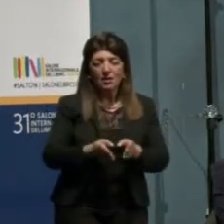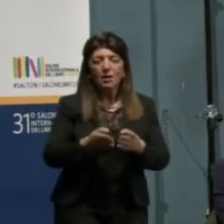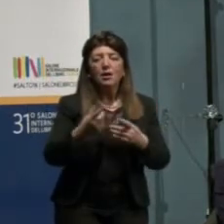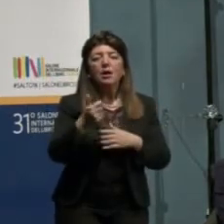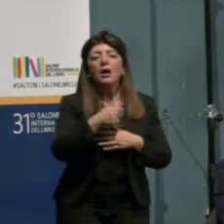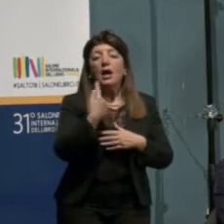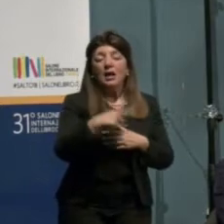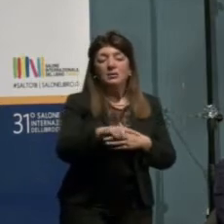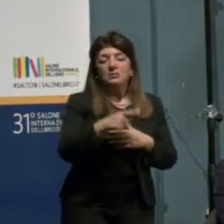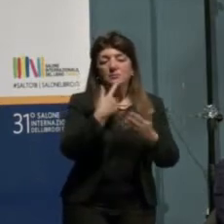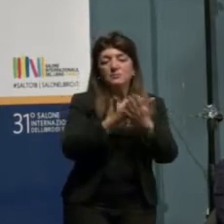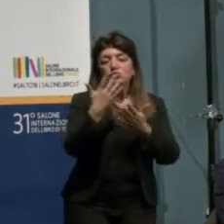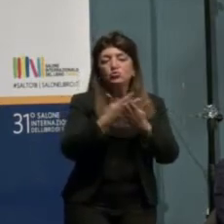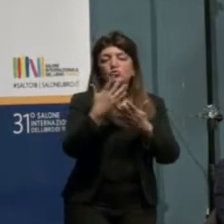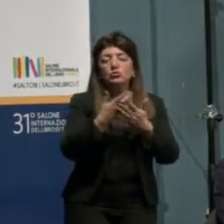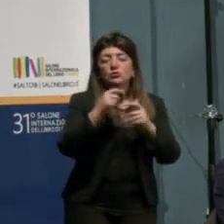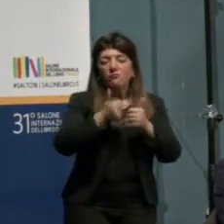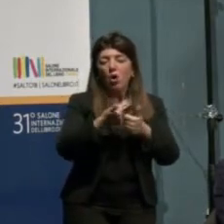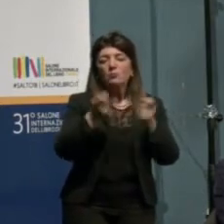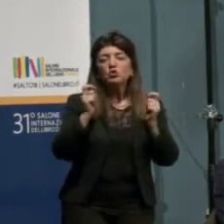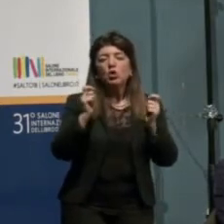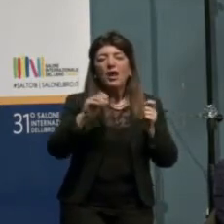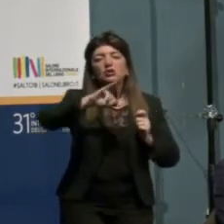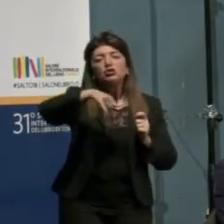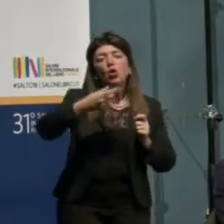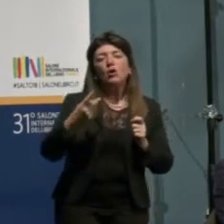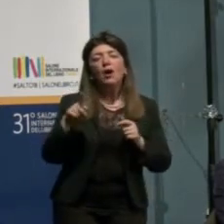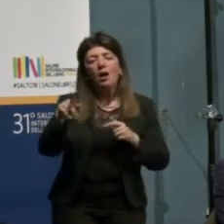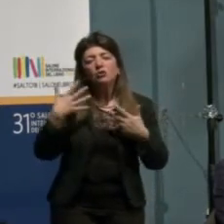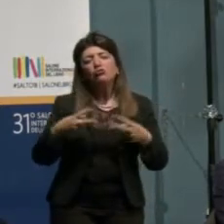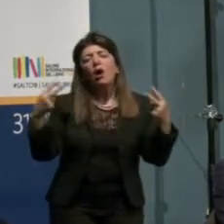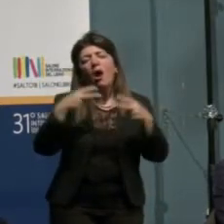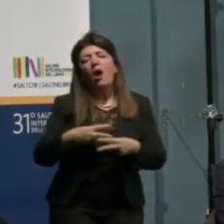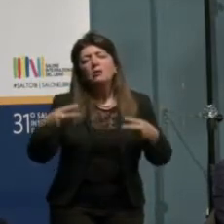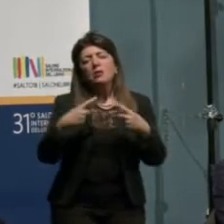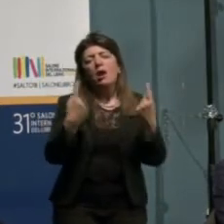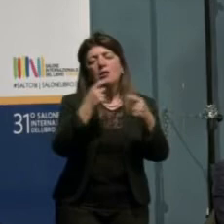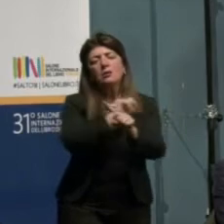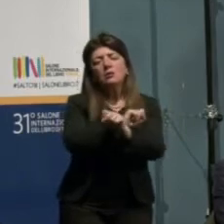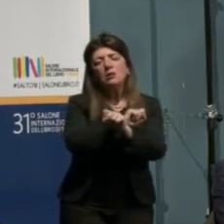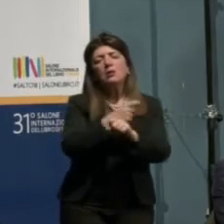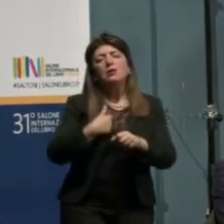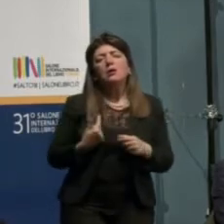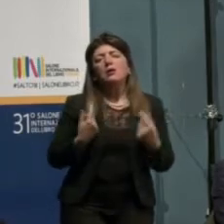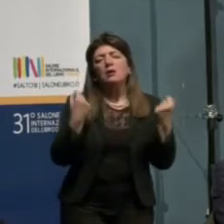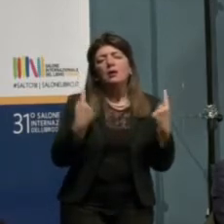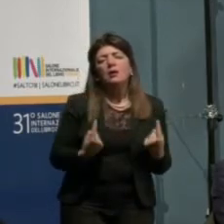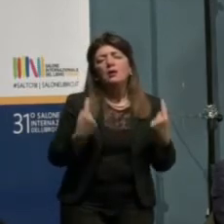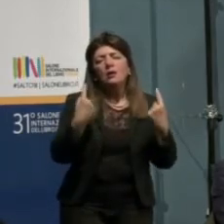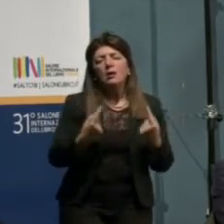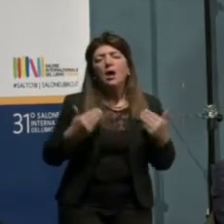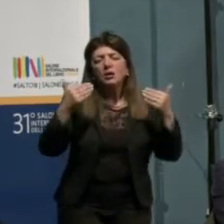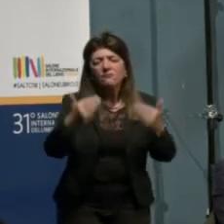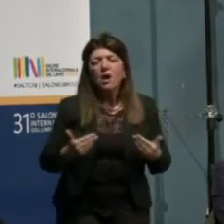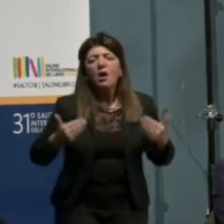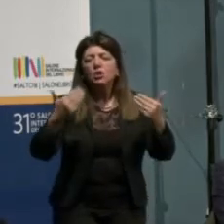giornalista che in attesa di giudizio da anni ormai da quasi cinque anni e che tra l'altro è